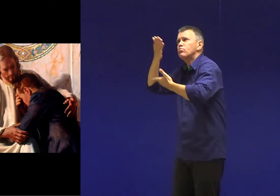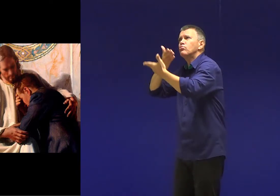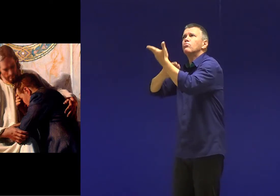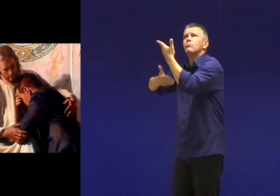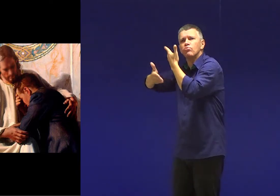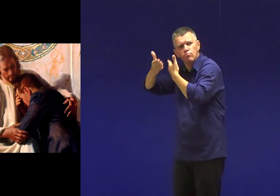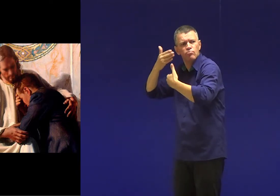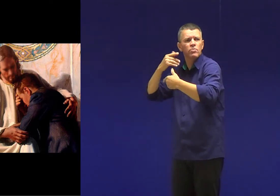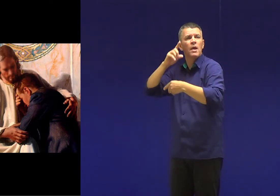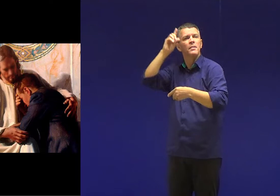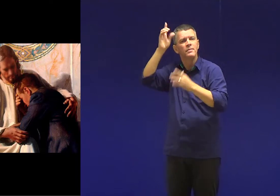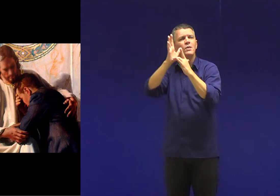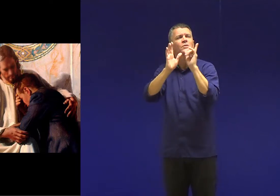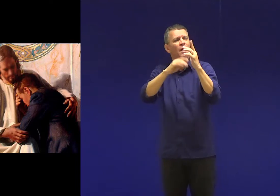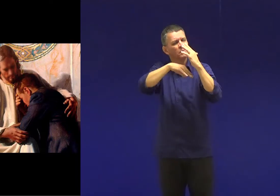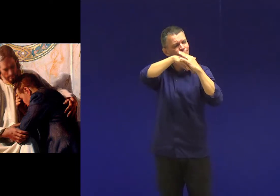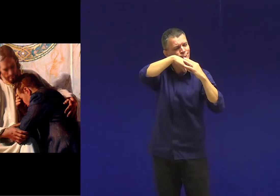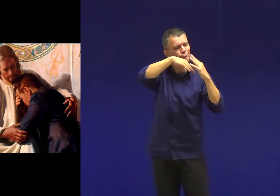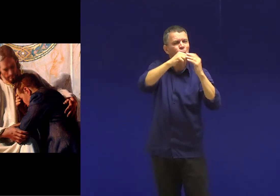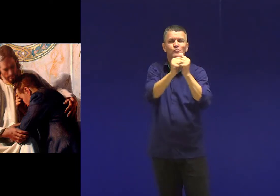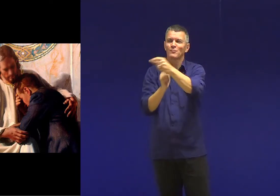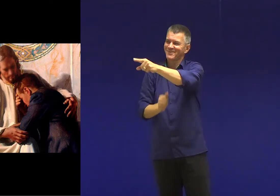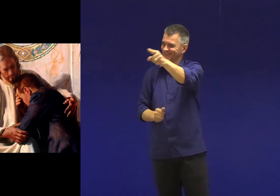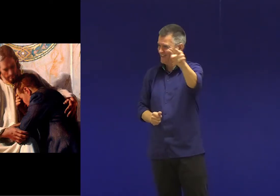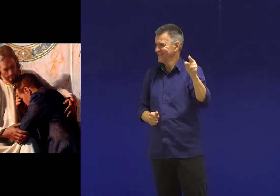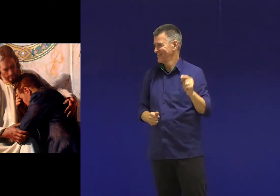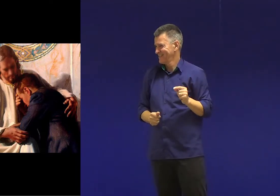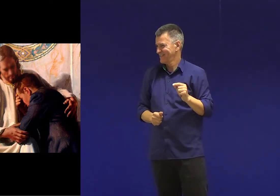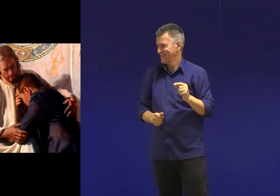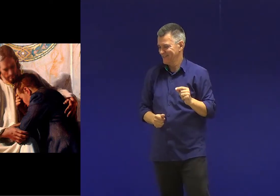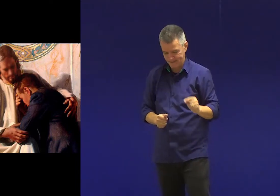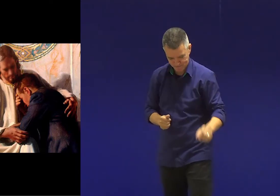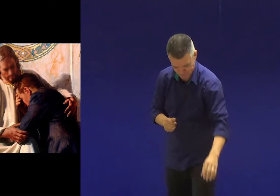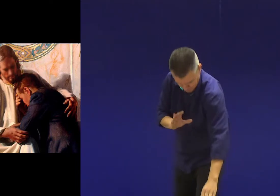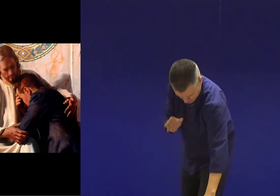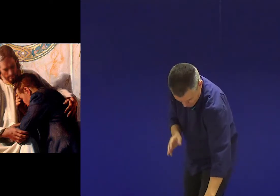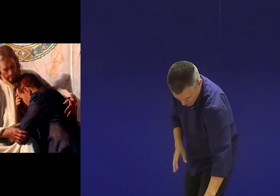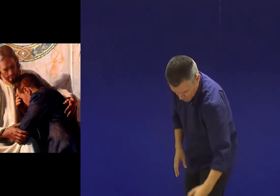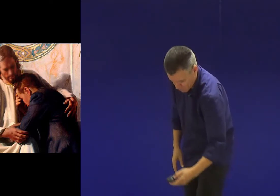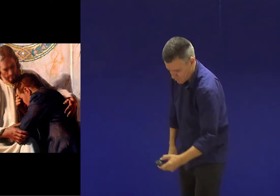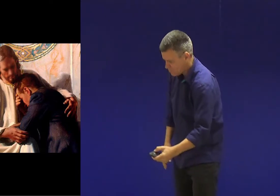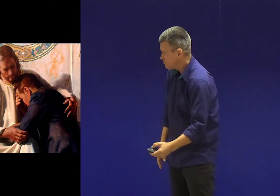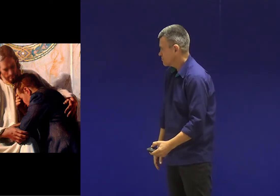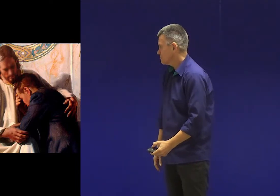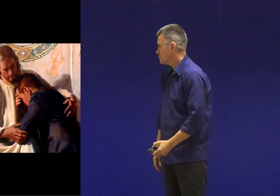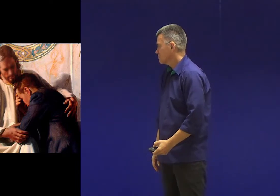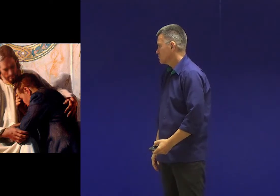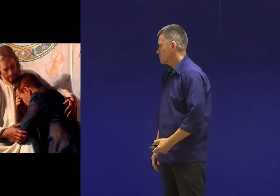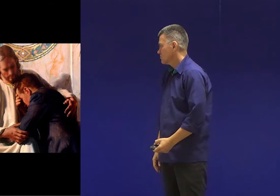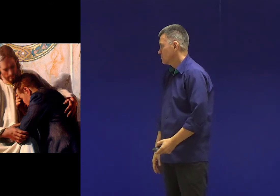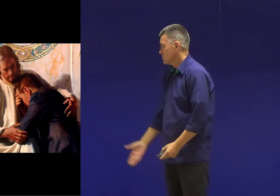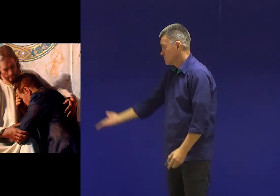Se uma pessoa está triste, se você se sente triste mesmo, converse com Jesus, porque é aquela pessoa que pode te acalmar, com certeza.